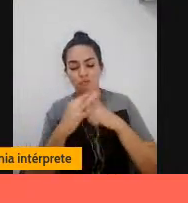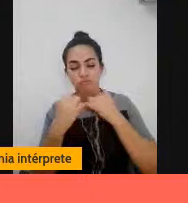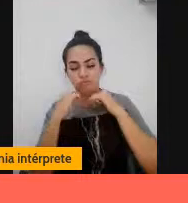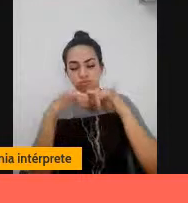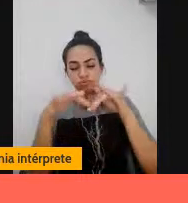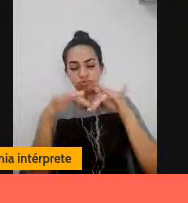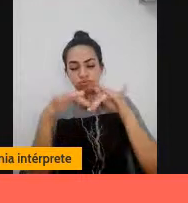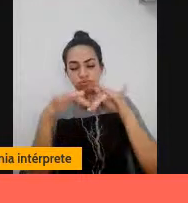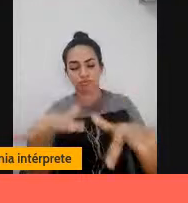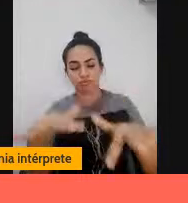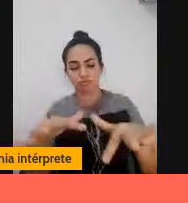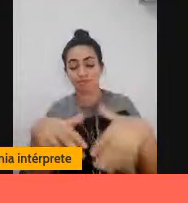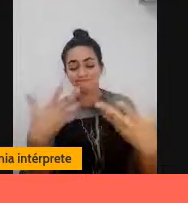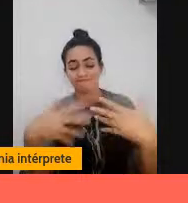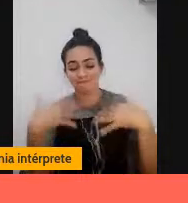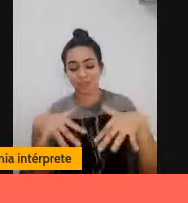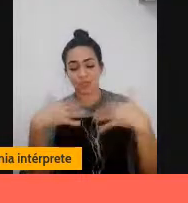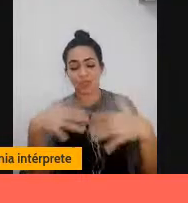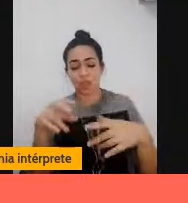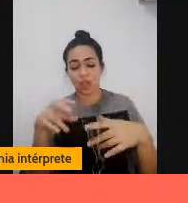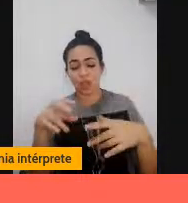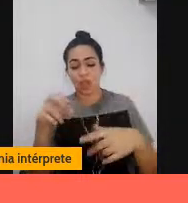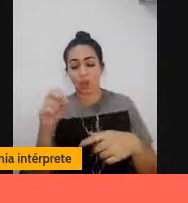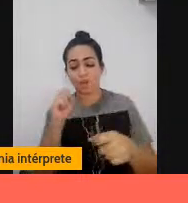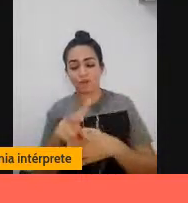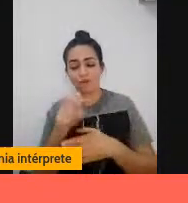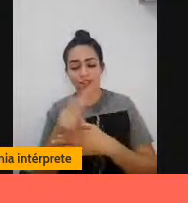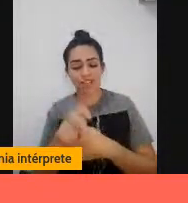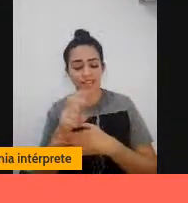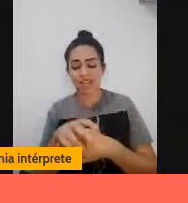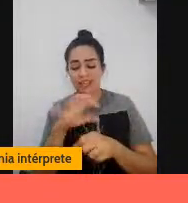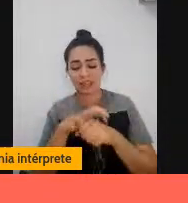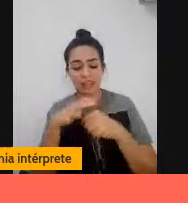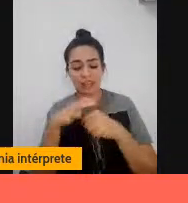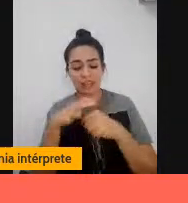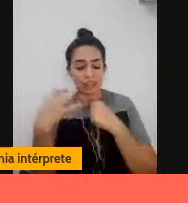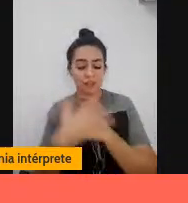surpreendidos por esse vírus, mas que